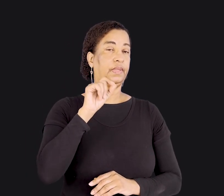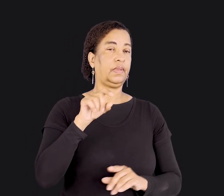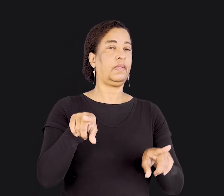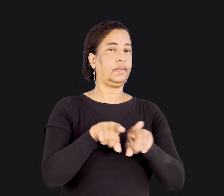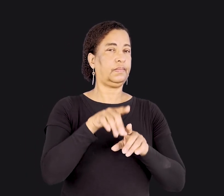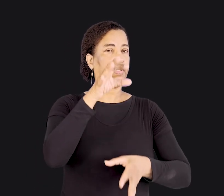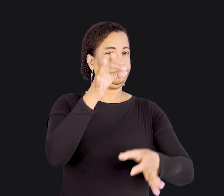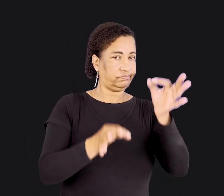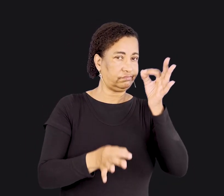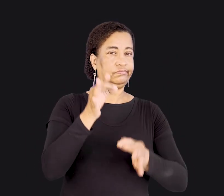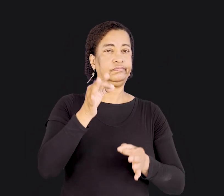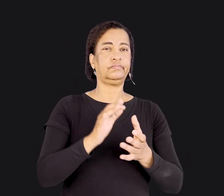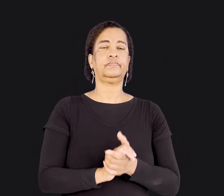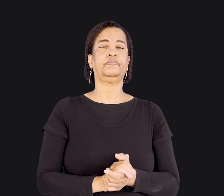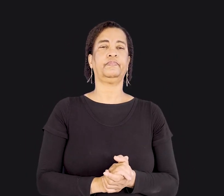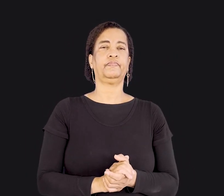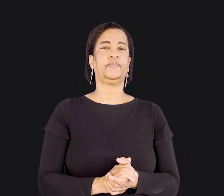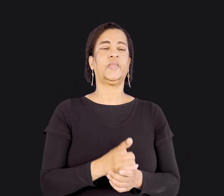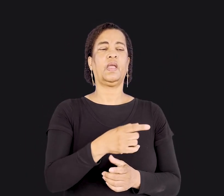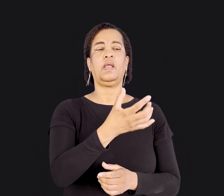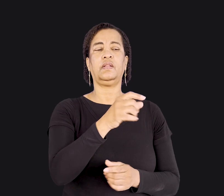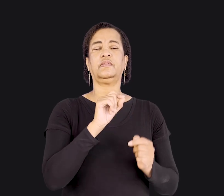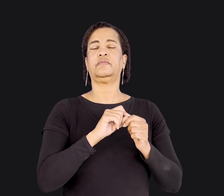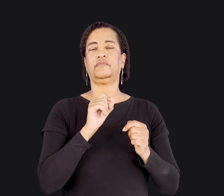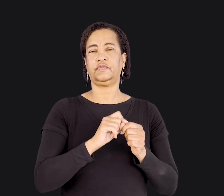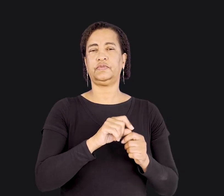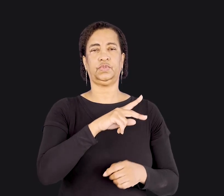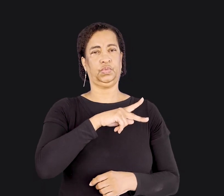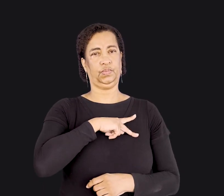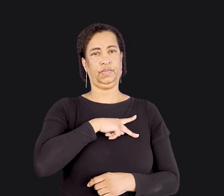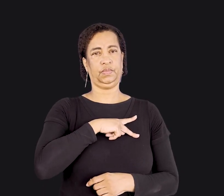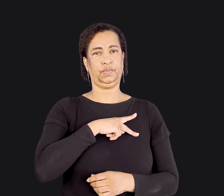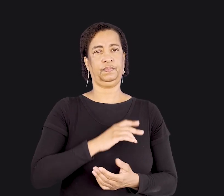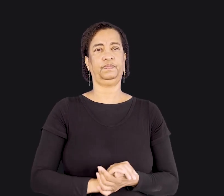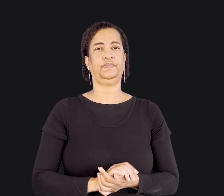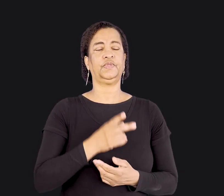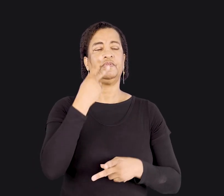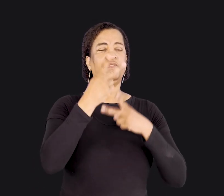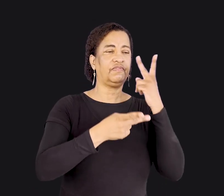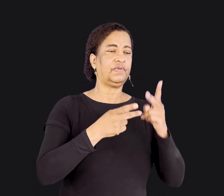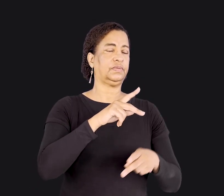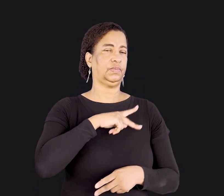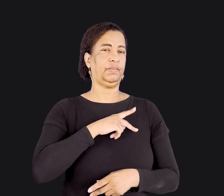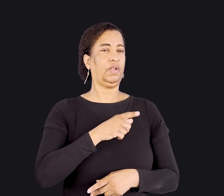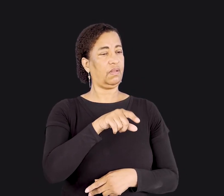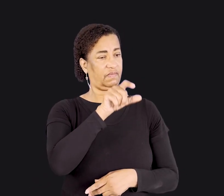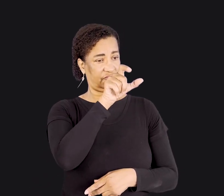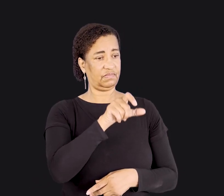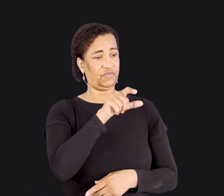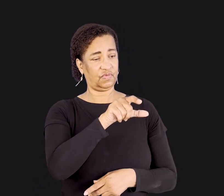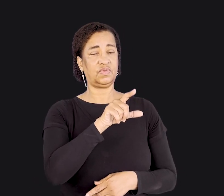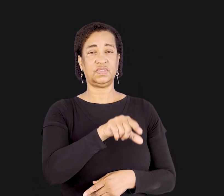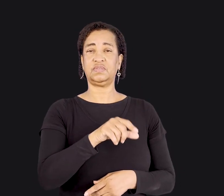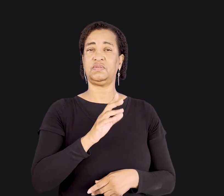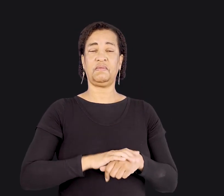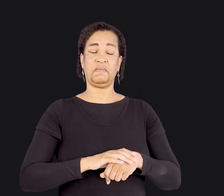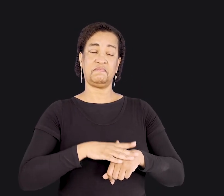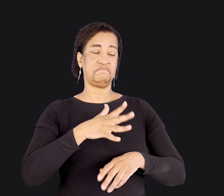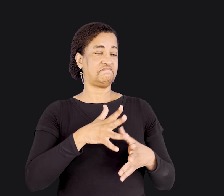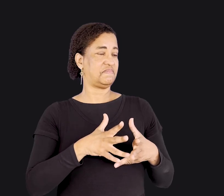é um julgamento? Era isso que eles estavam fazendo com Paulo. Estavam dizendo para ele, ei Paulo, você é demais,